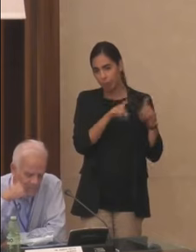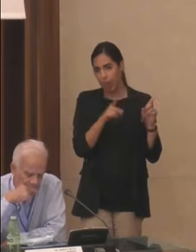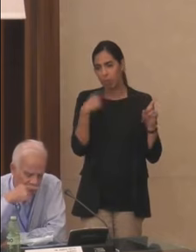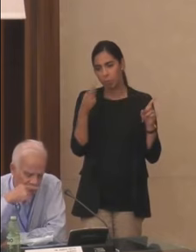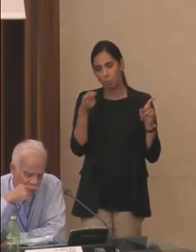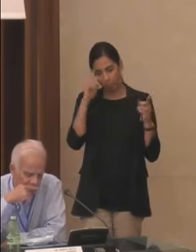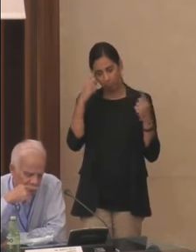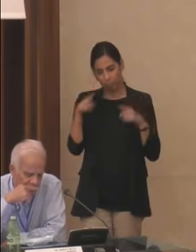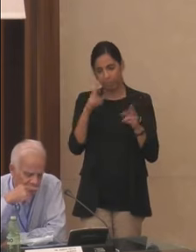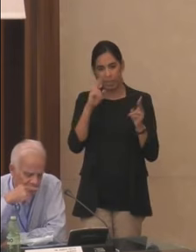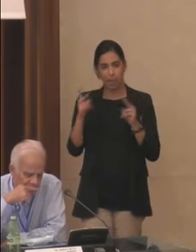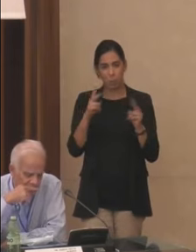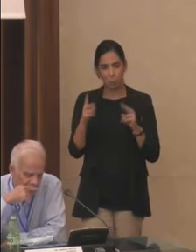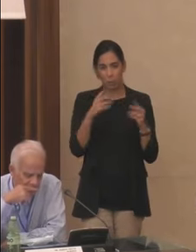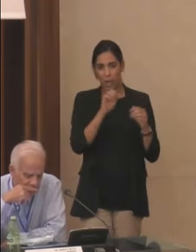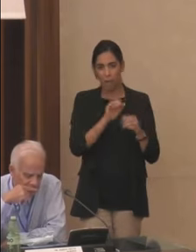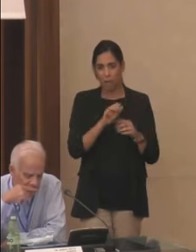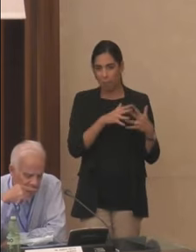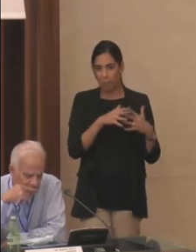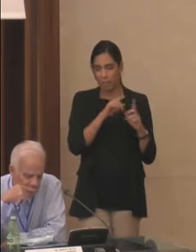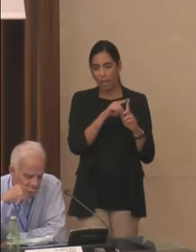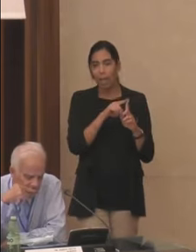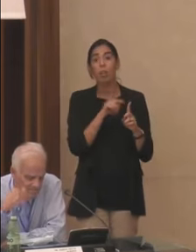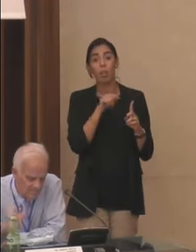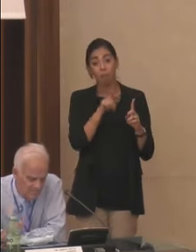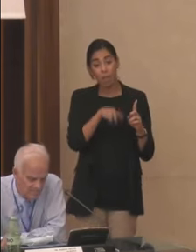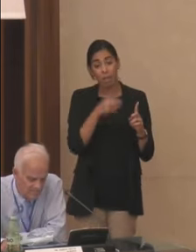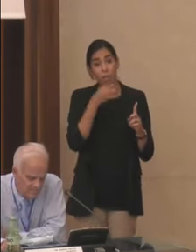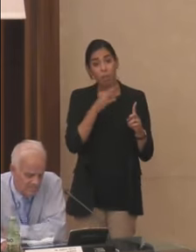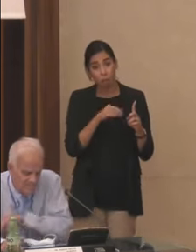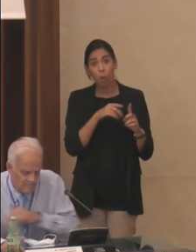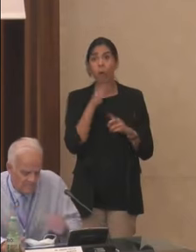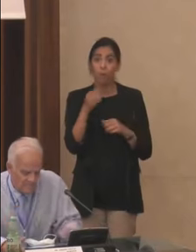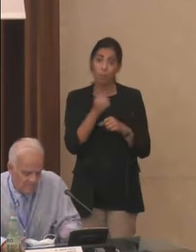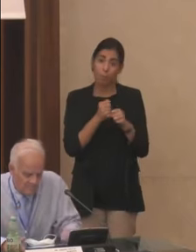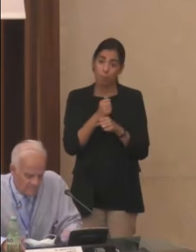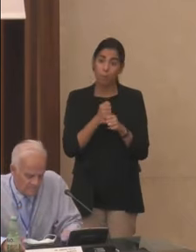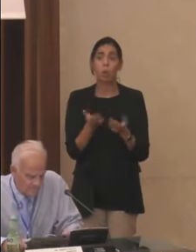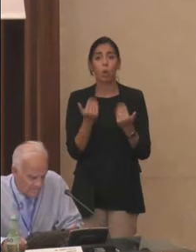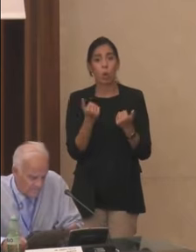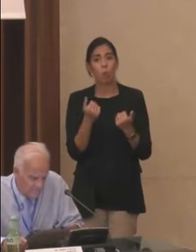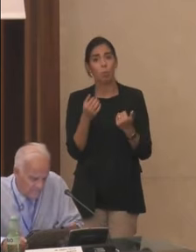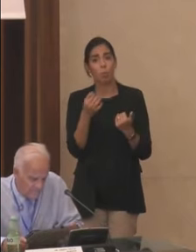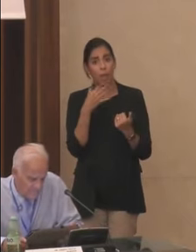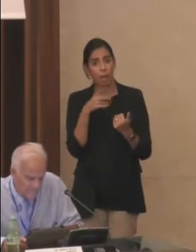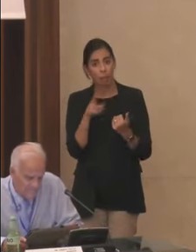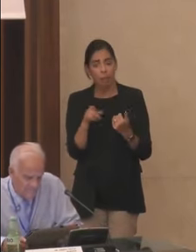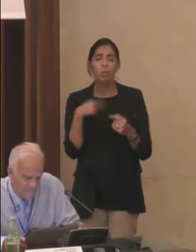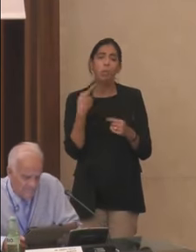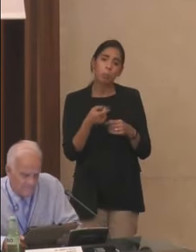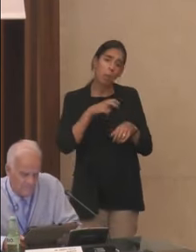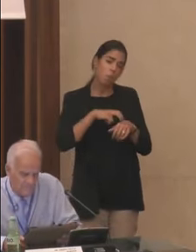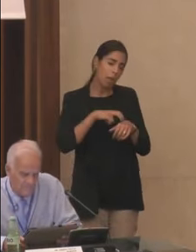fare, e in modo che potrà andare in farmacia, prendersi i suoi farmaci e il medico potrà seguire i suoi